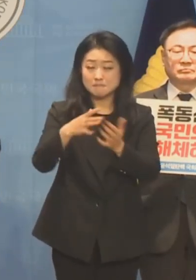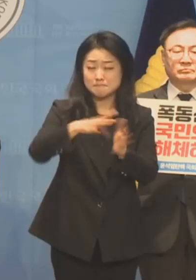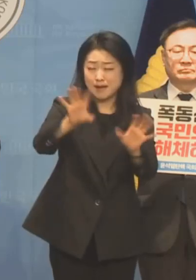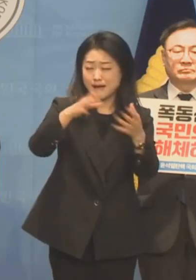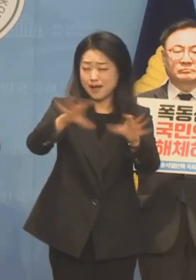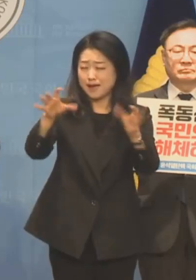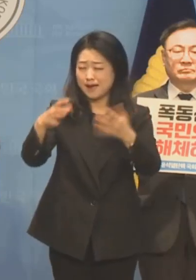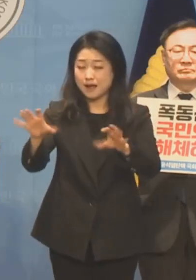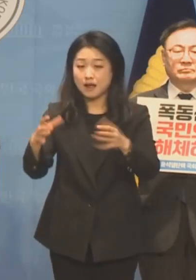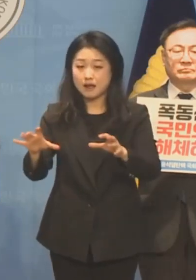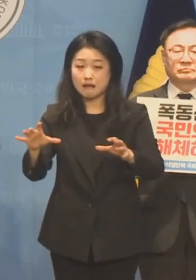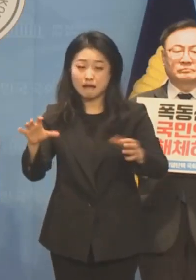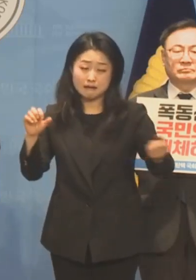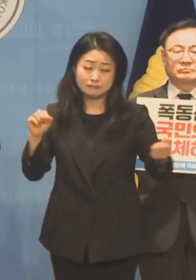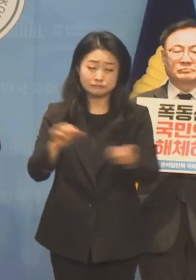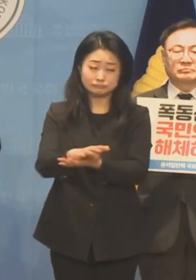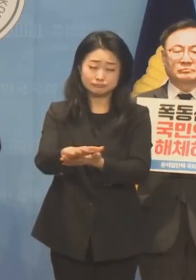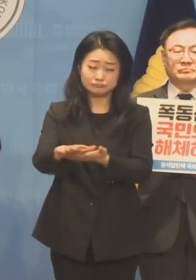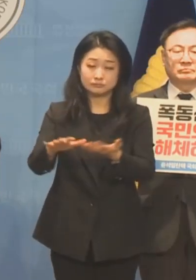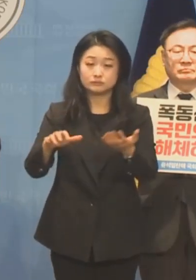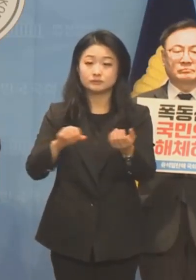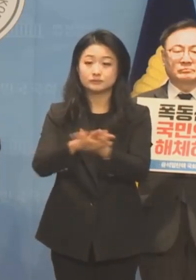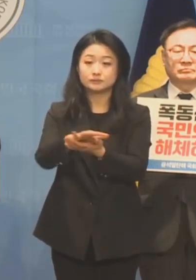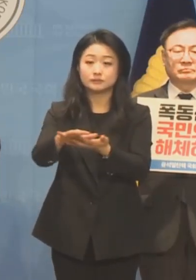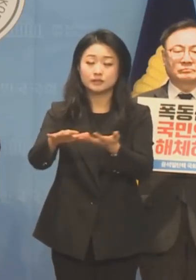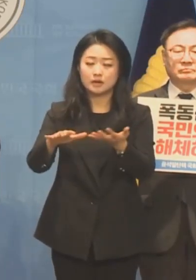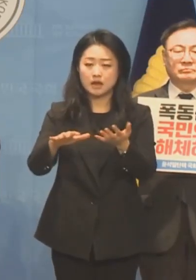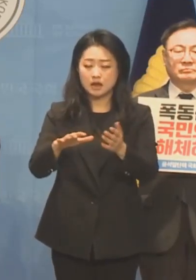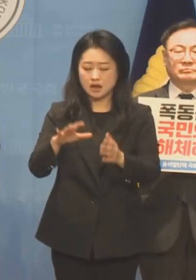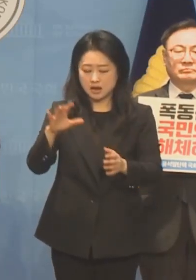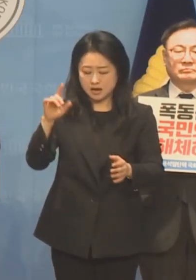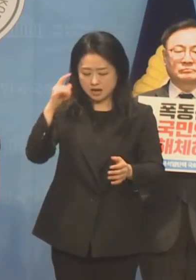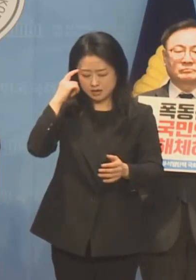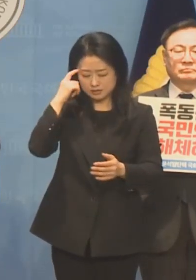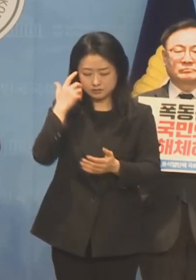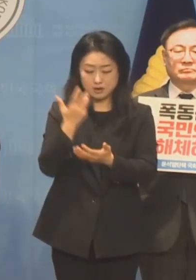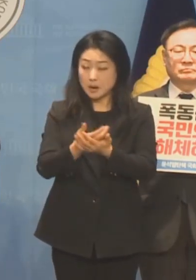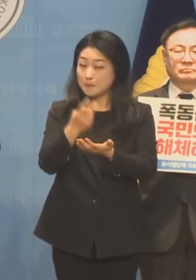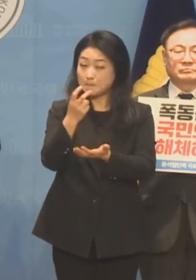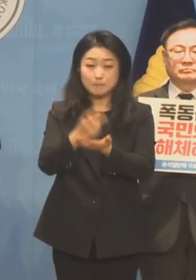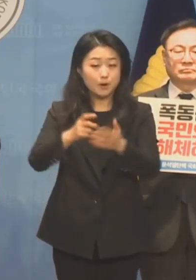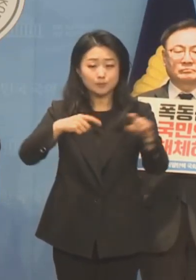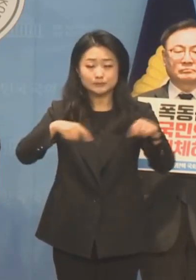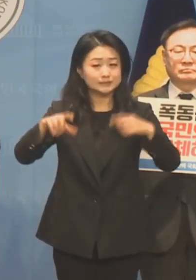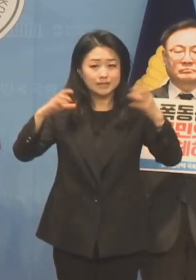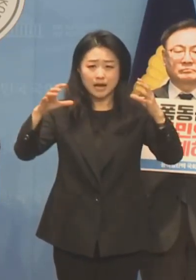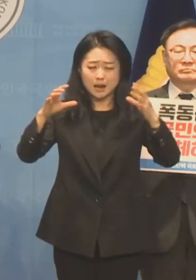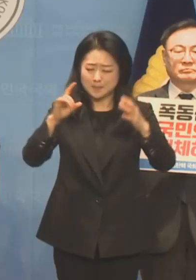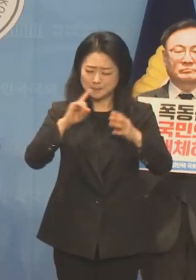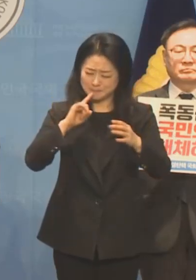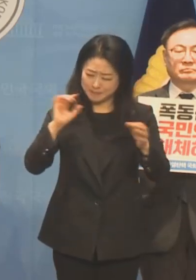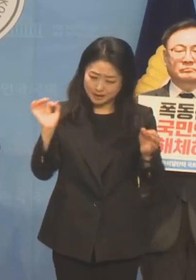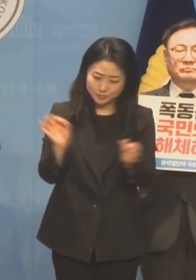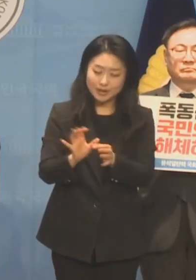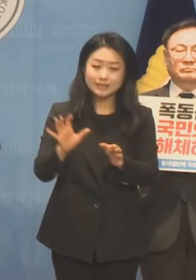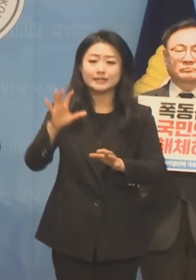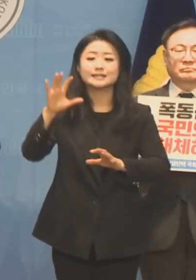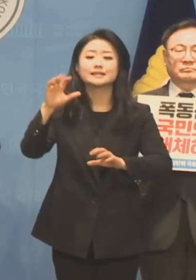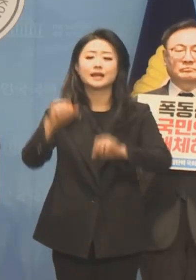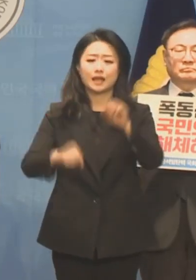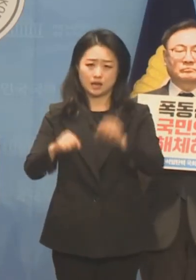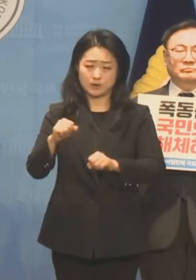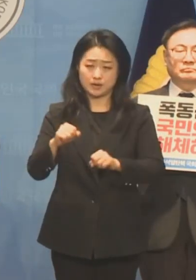일삼는 정말 천인공노할, 법치국가에서는 있을 수 없는 천인공노할